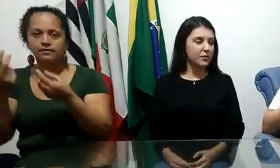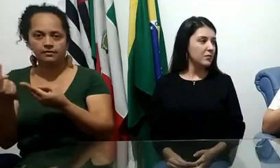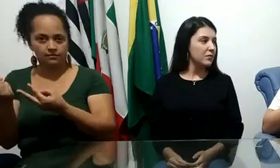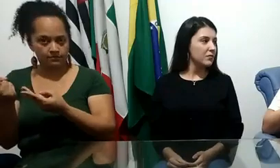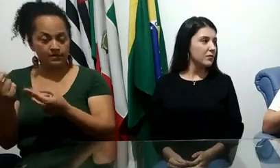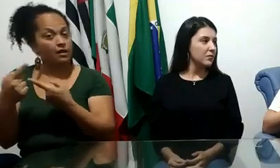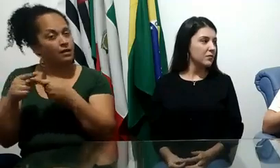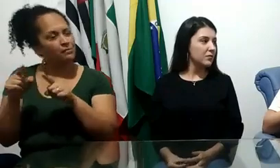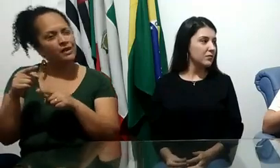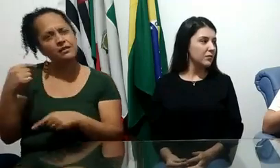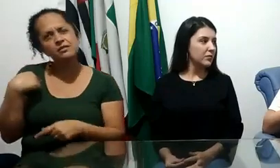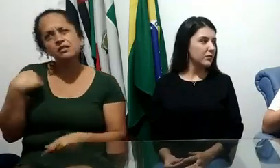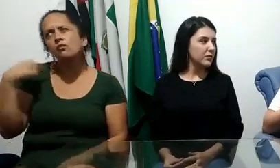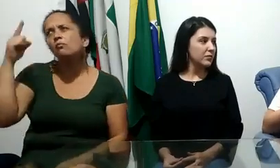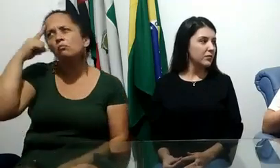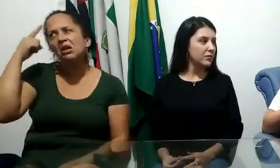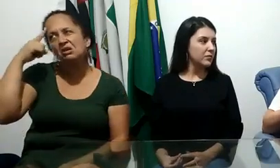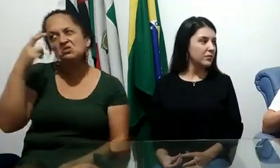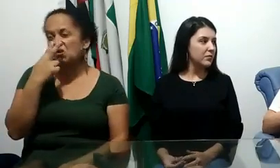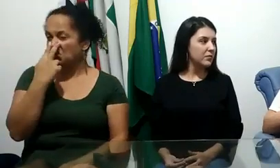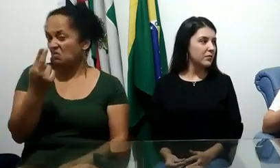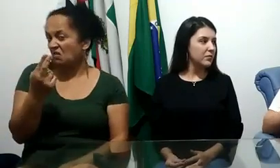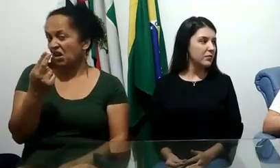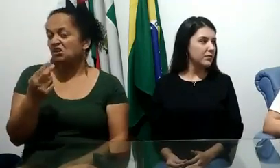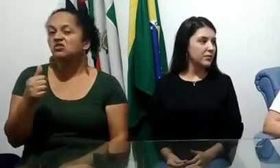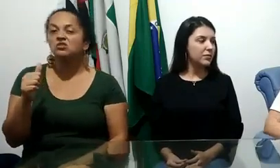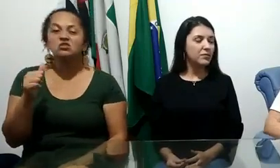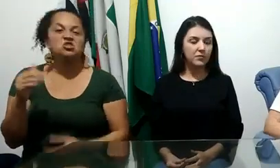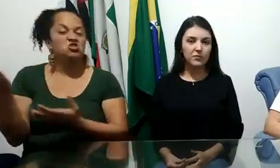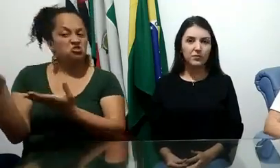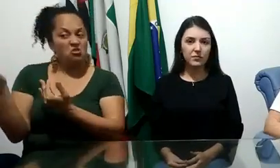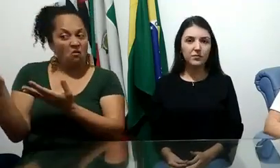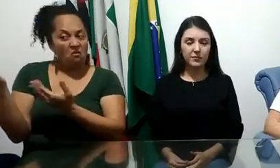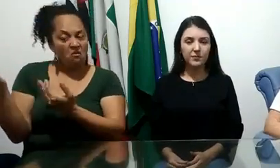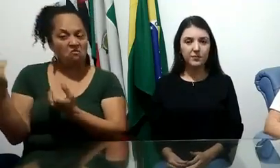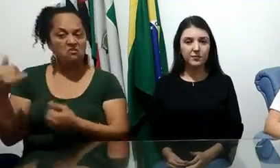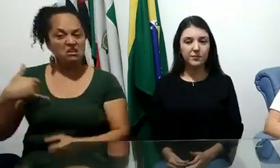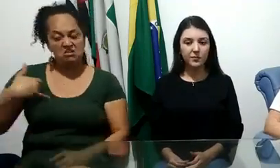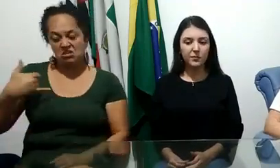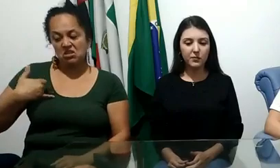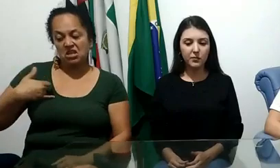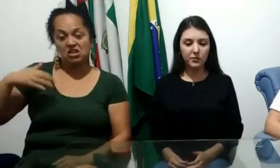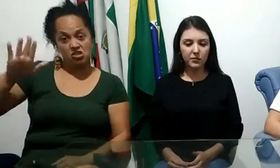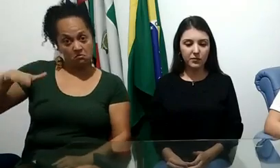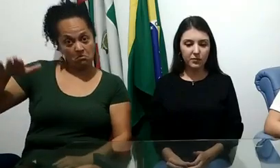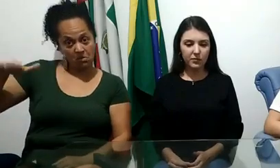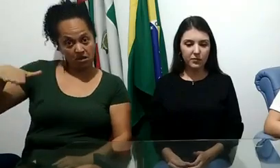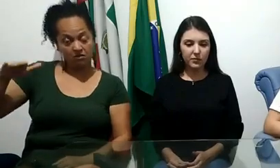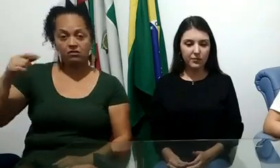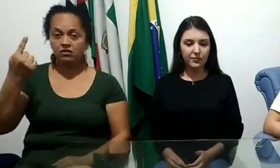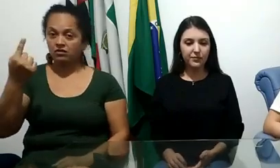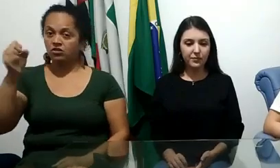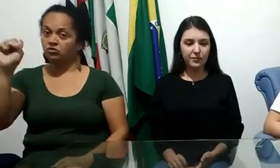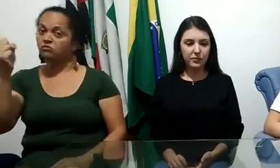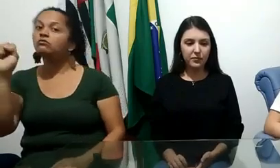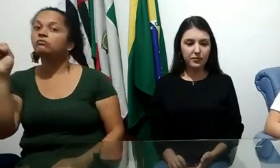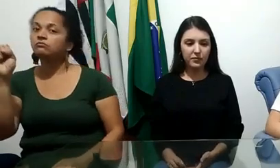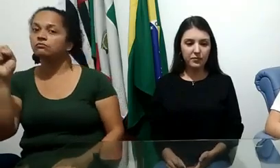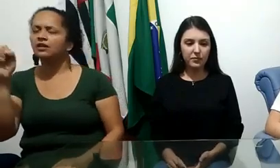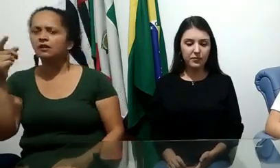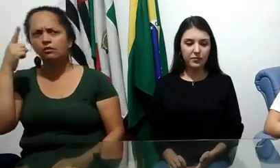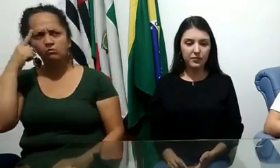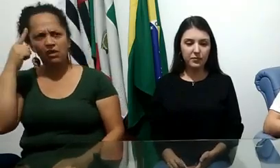que ela deveria ser muito nova, para mim ela deveria ter menos de 18 anos. E foi uma responsabilidade muito